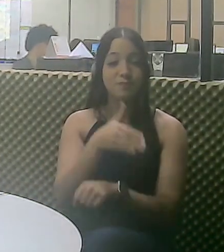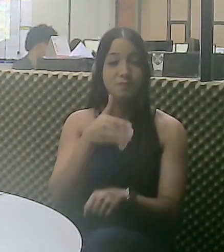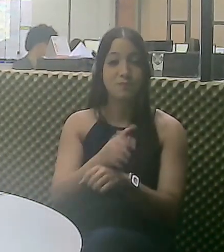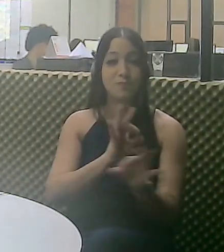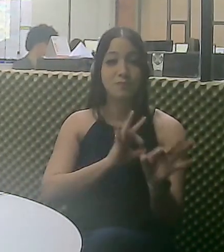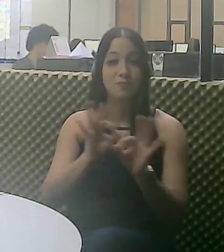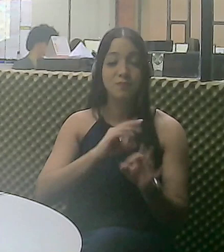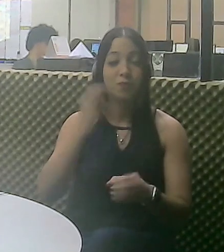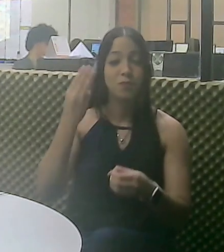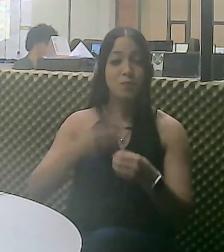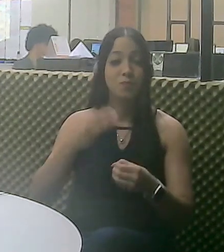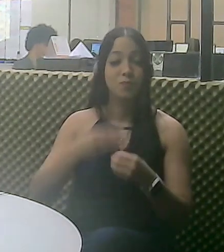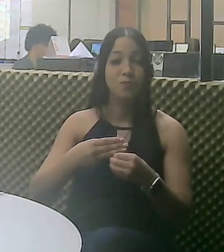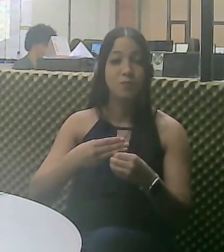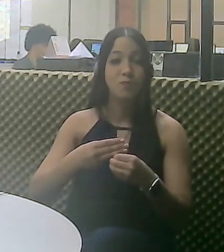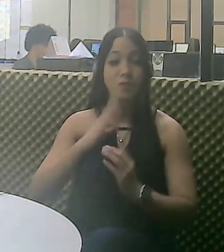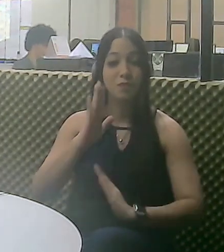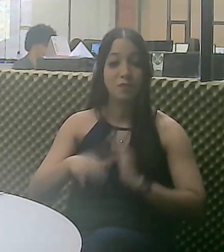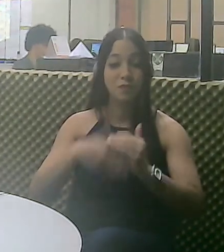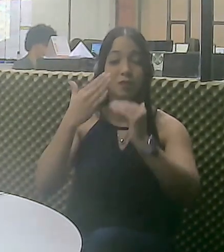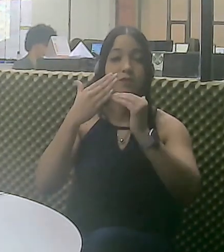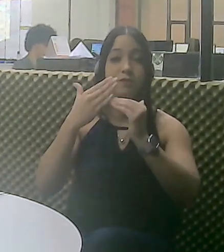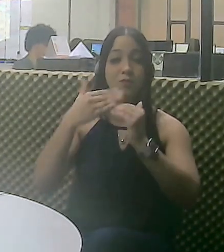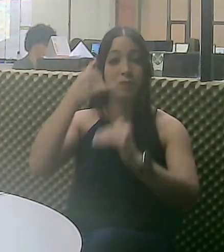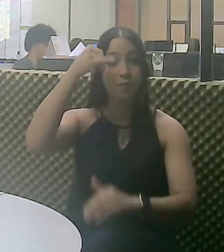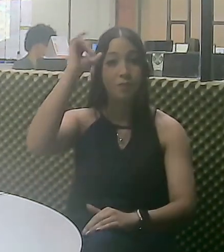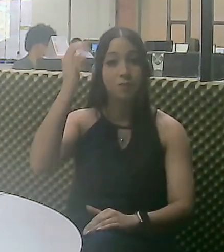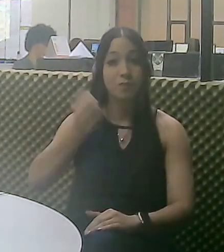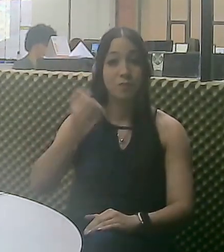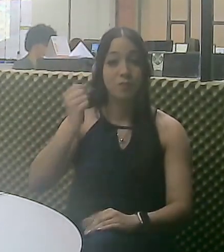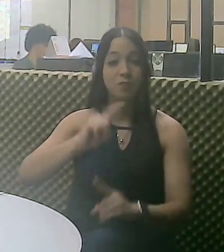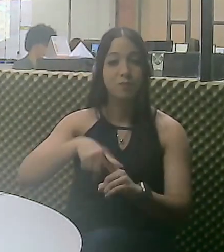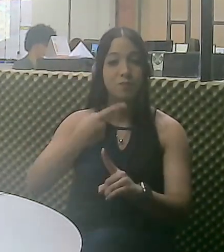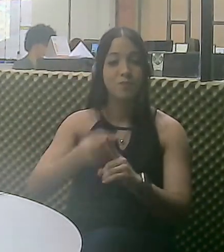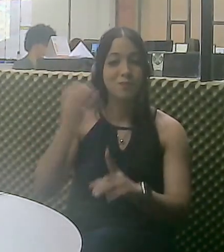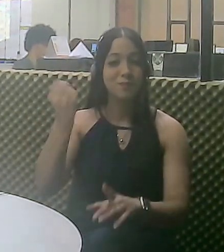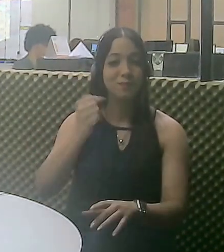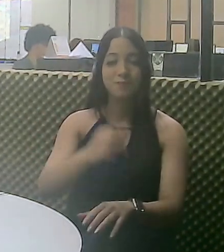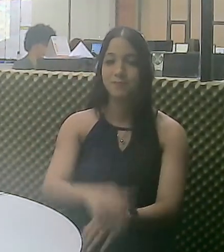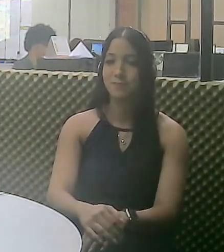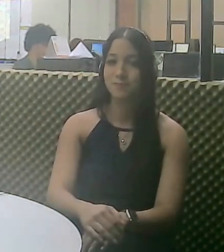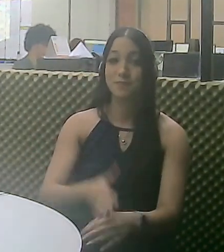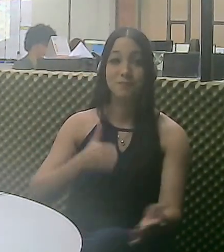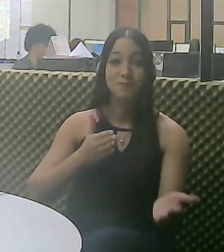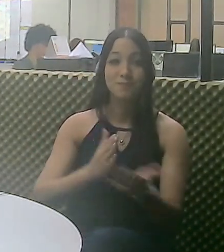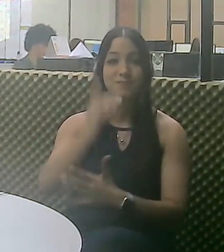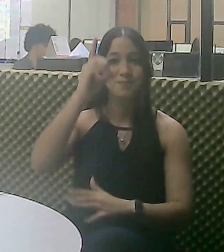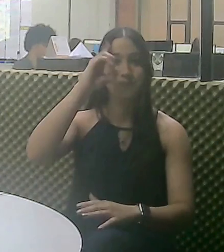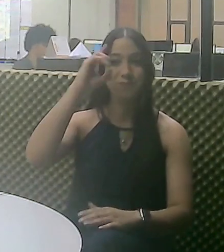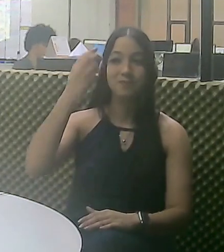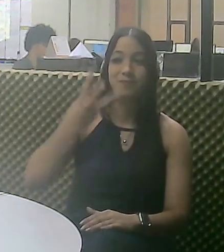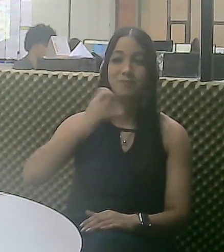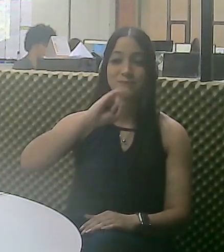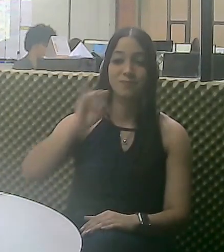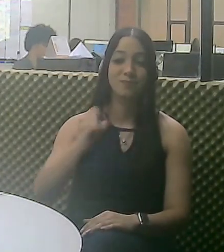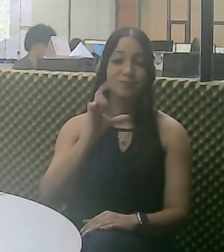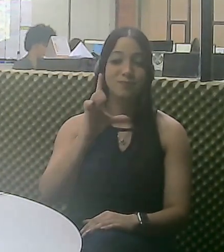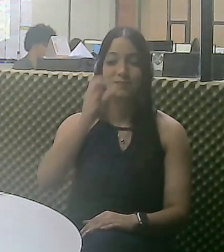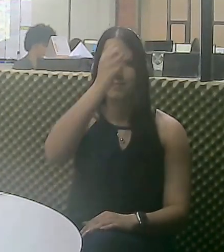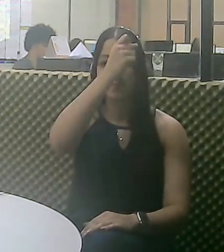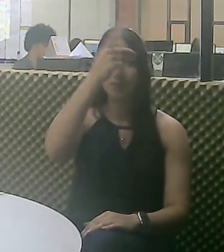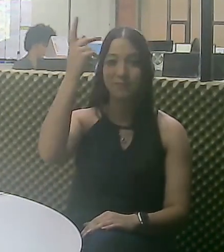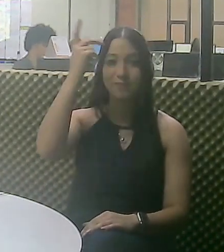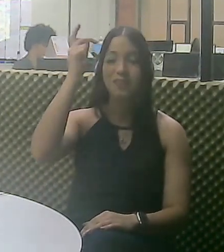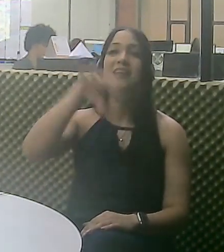do programa Municipal que desenvolvimento da pecuária leiteira mais leite lançado no dia 13 de julho pelo prefeito